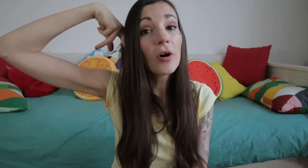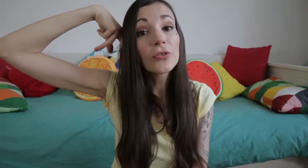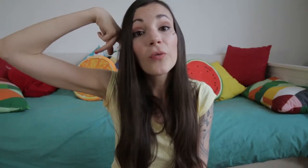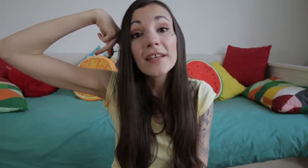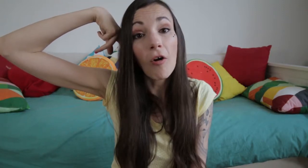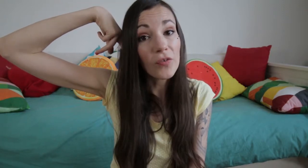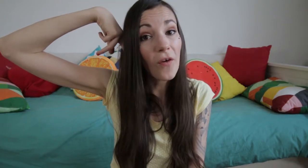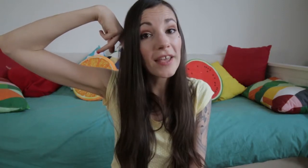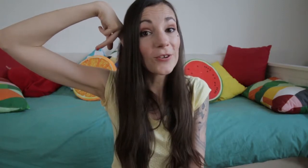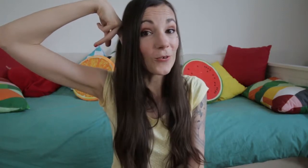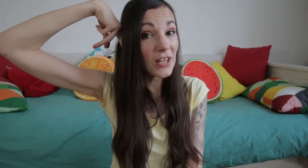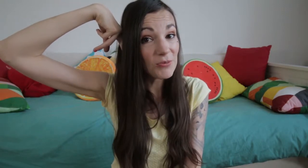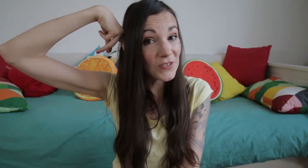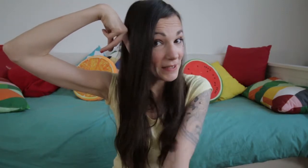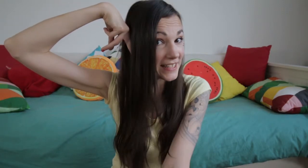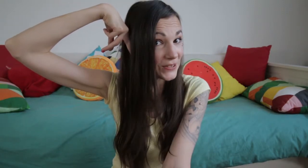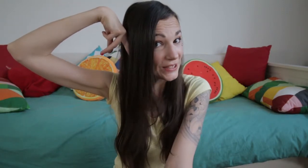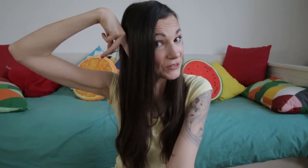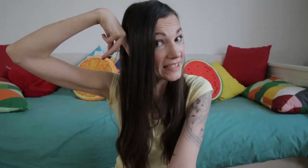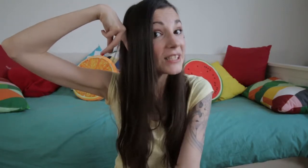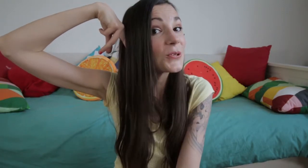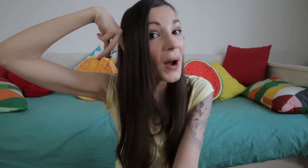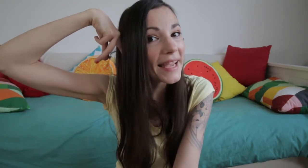quand on est enfant et que l'on s'amuse à mettre les cerises sur les oreilles.